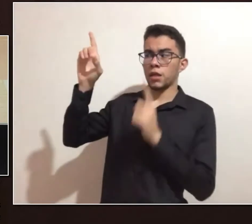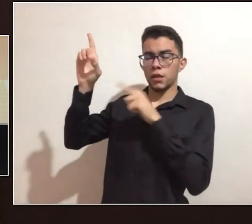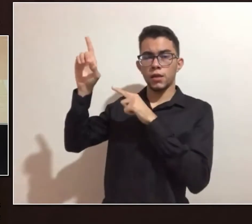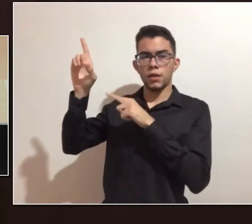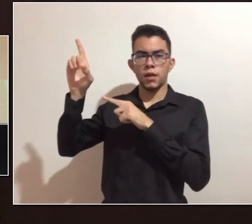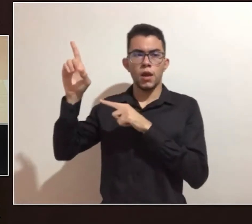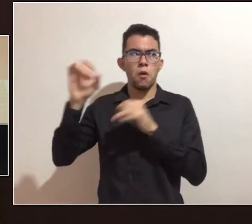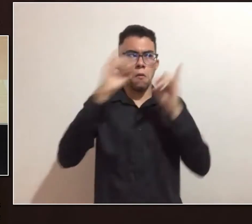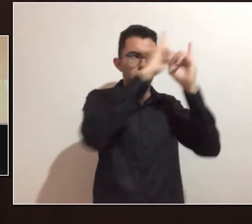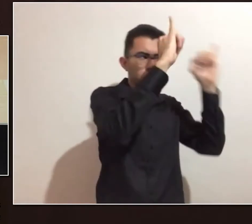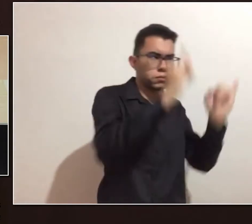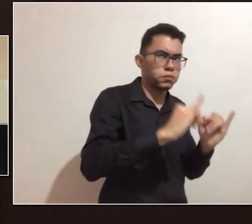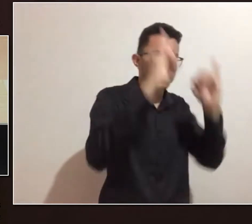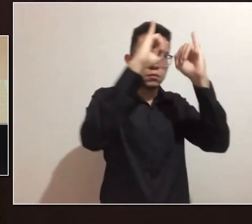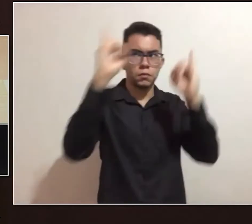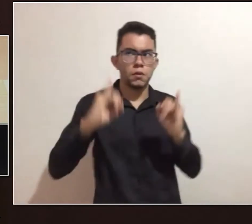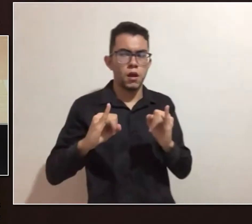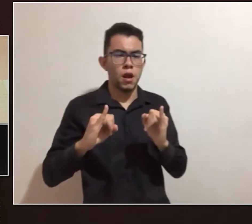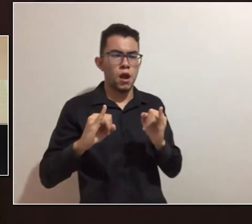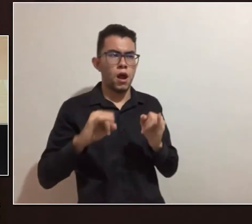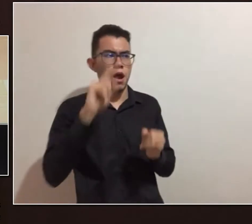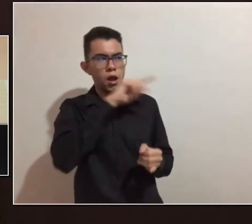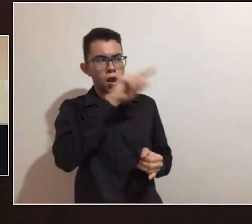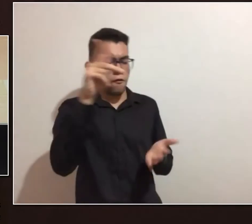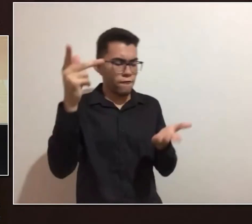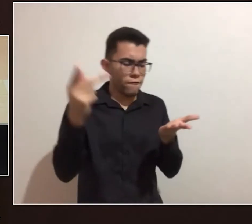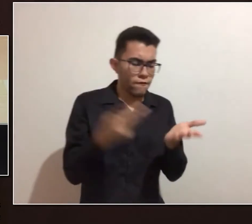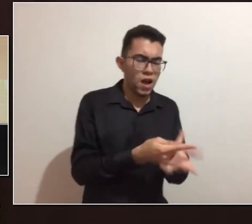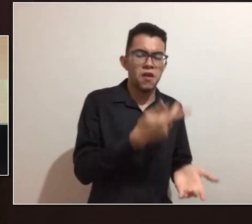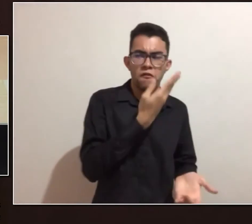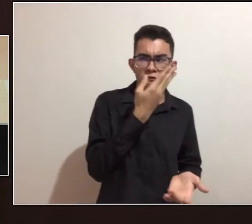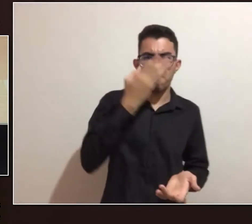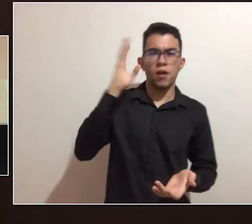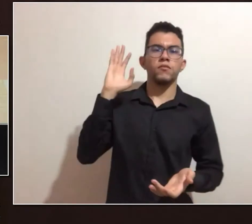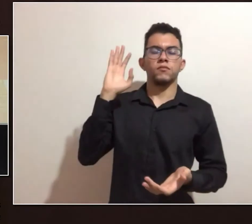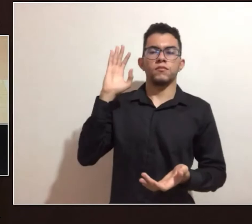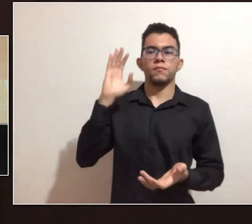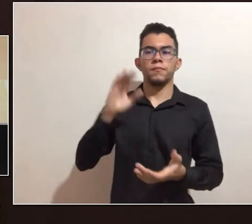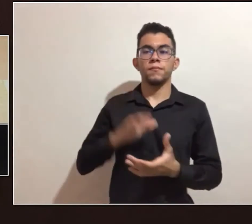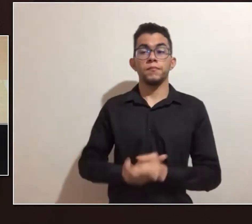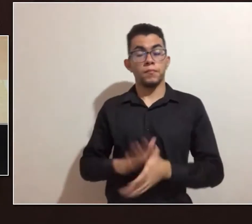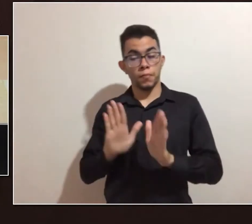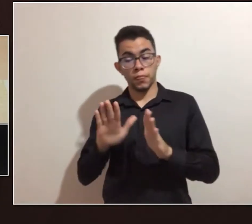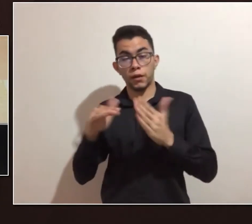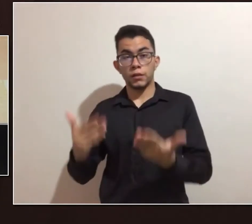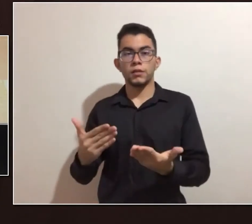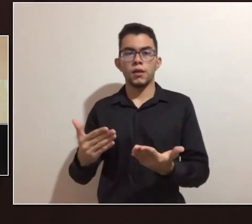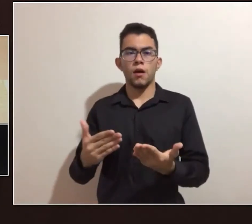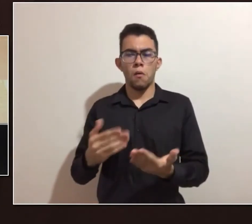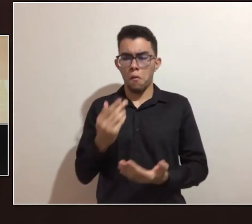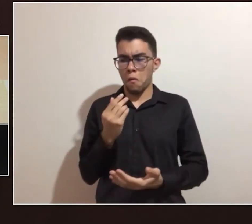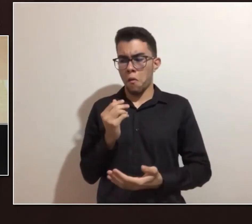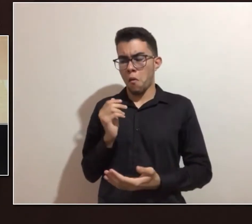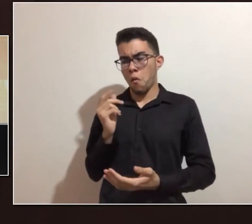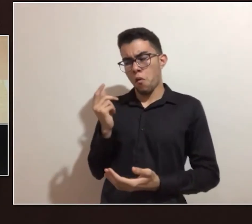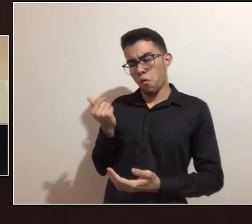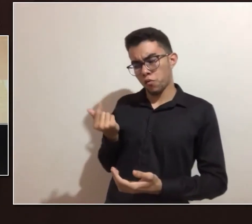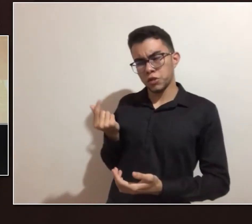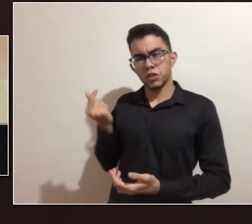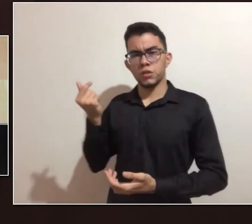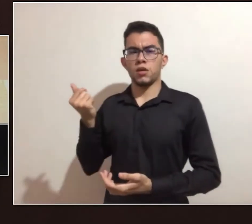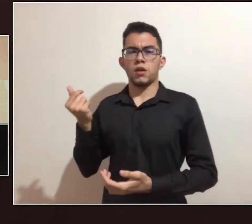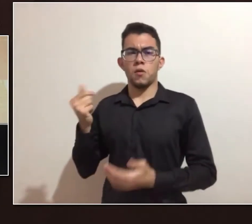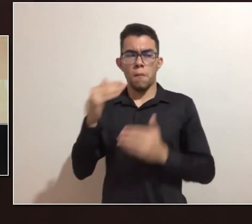que começou a afetar a economia do império, começou a afetar uma